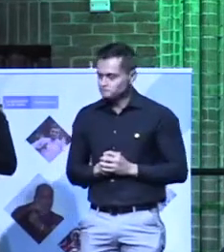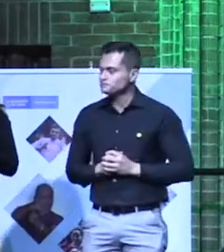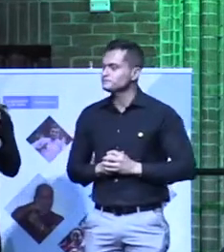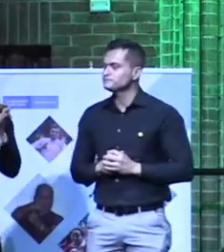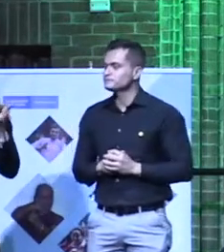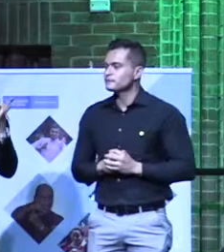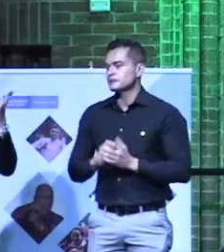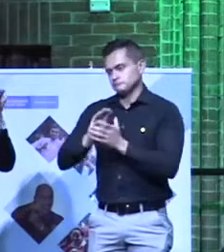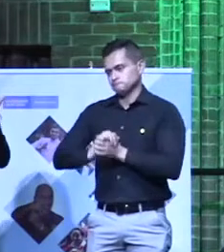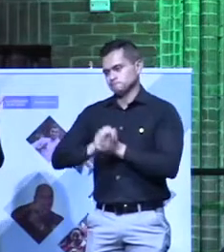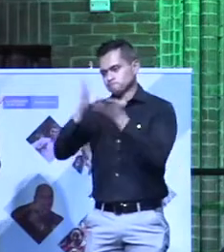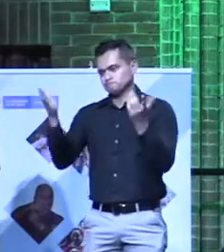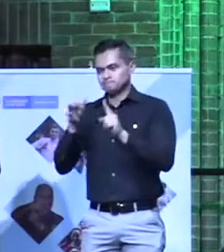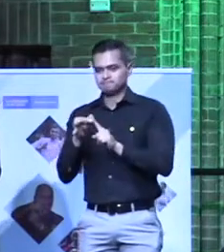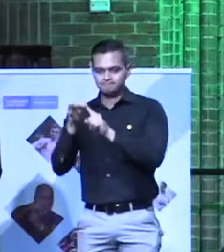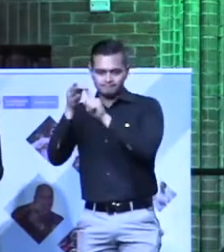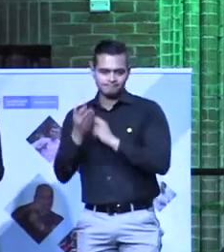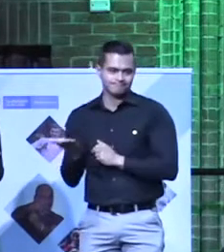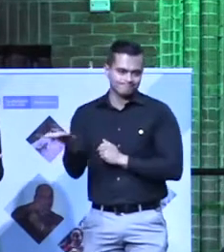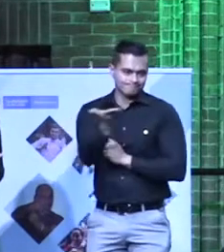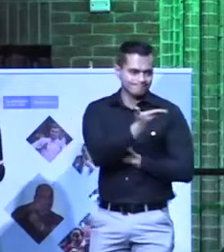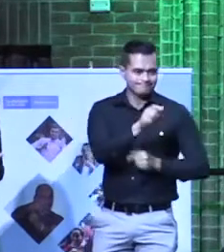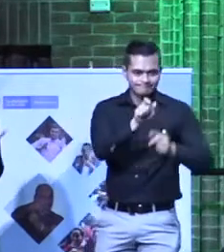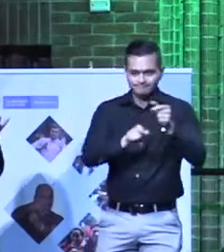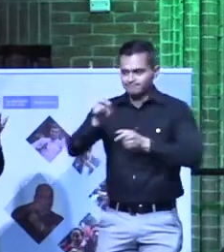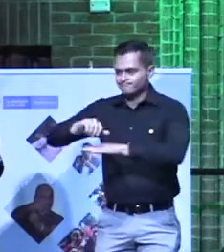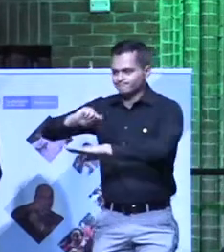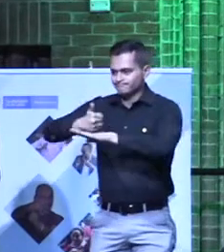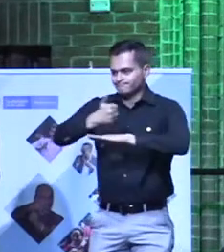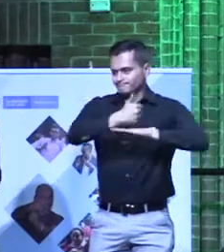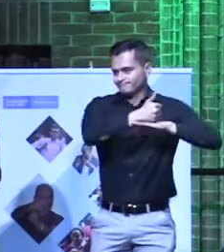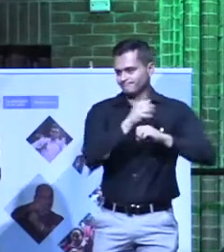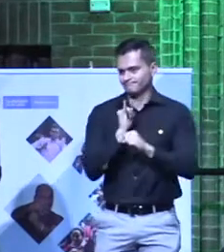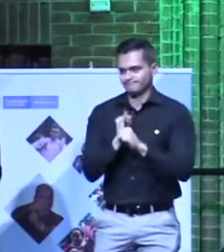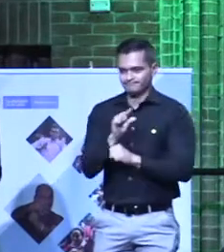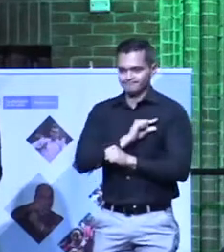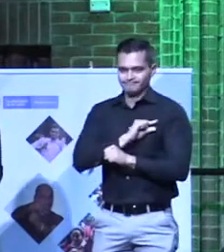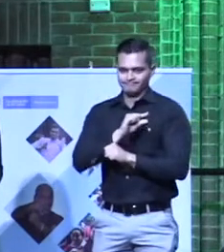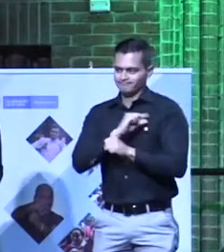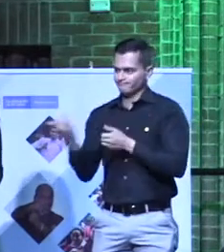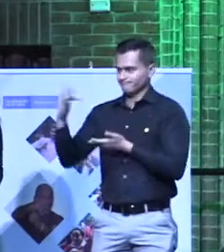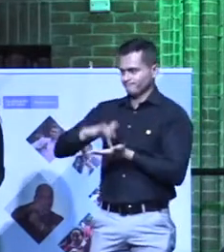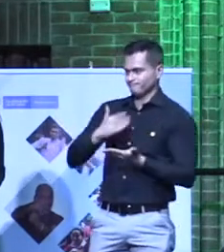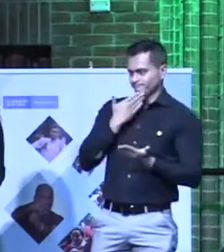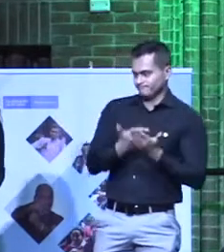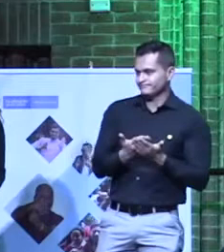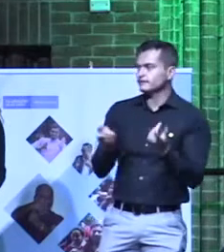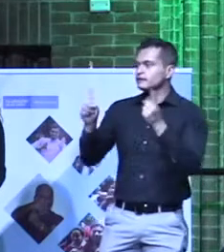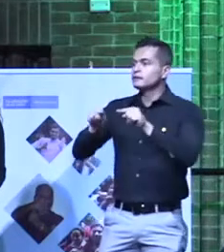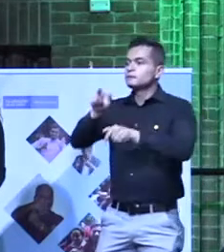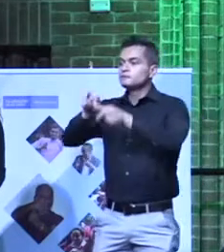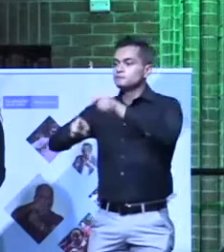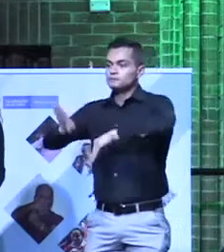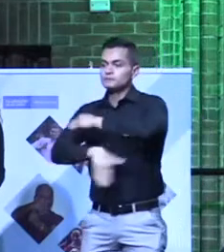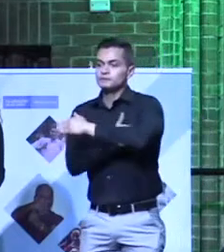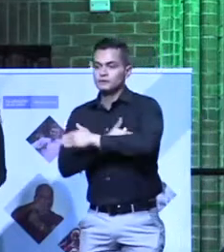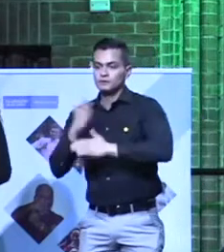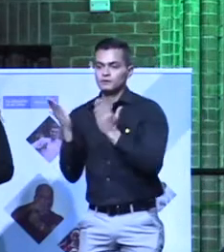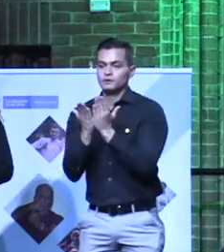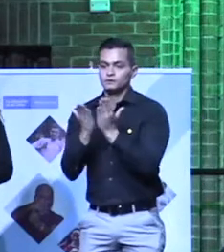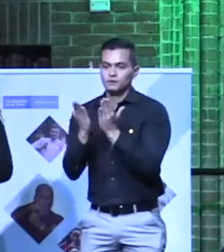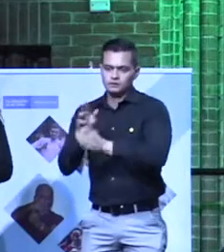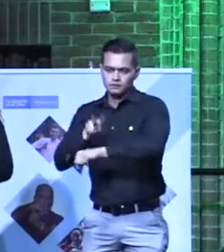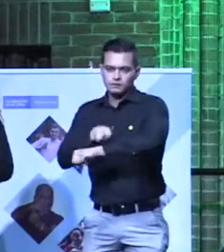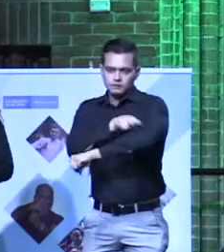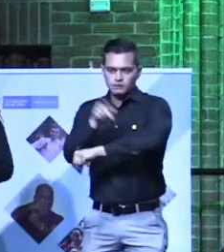Bueno, un saludo muy especial a las directivas del instituto que nos acompañan hoy, a las directivas del Ministerio de Educación que también vinieron, a